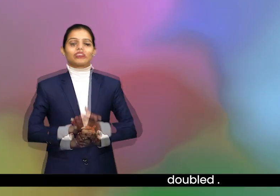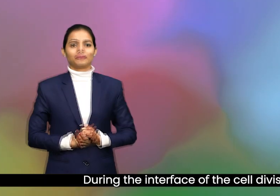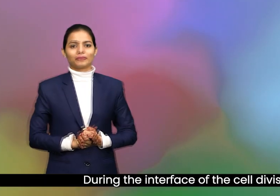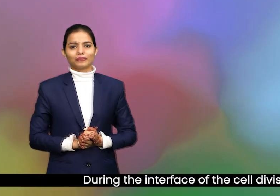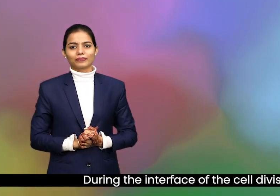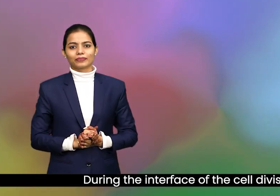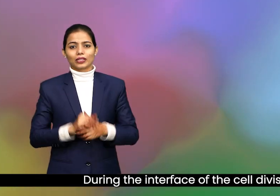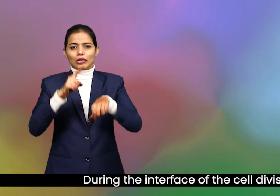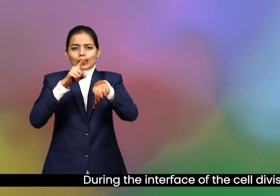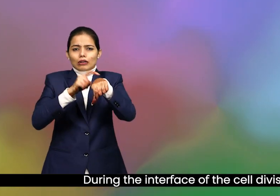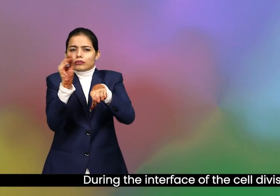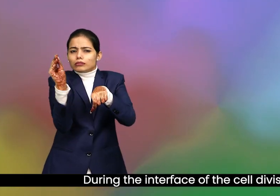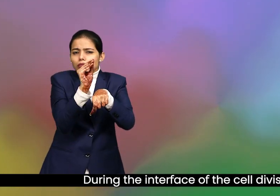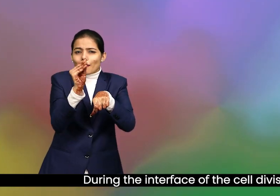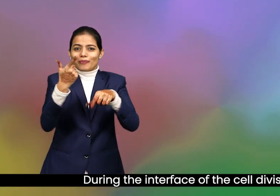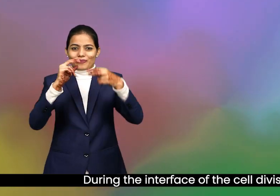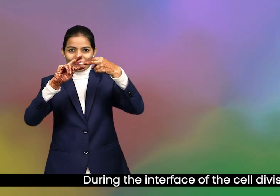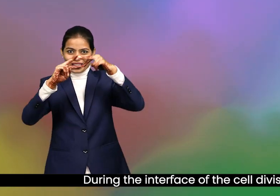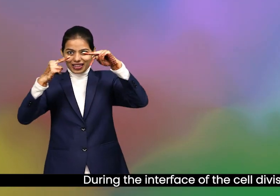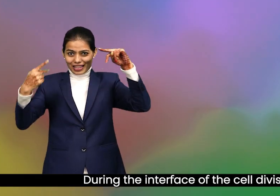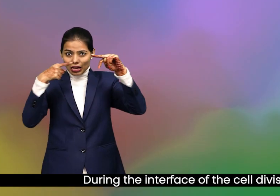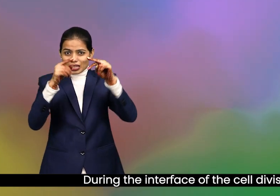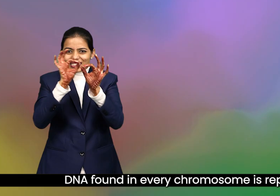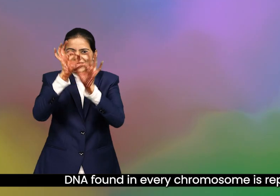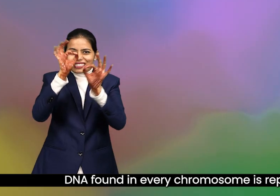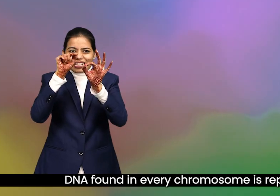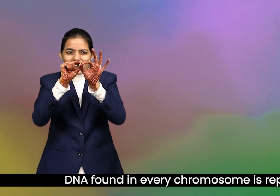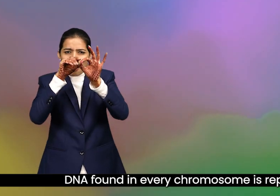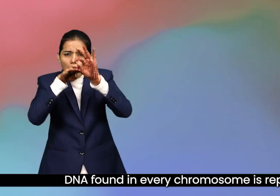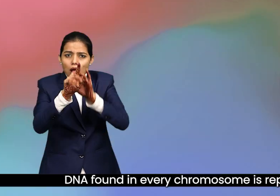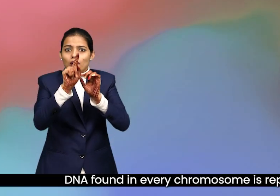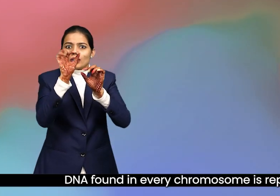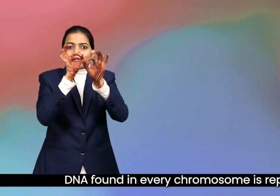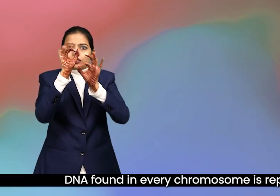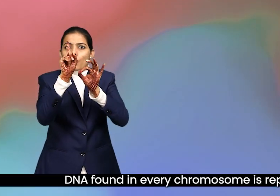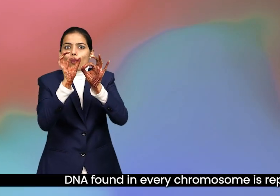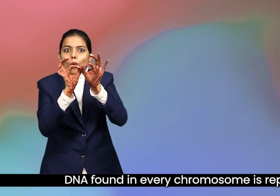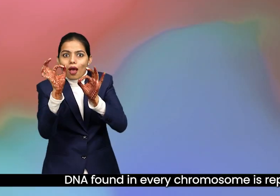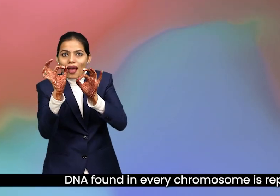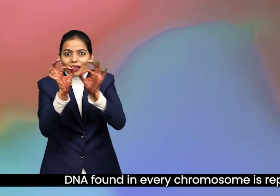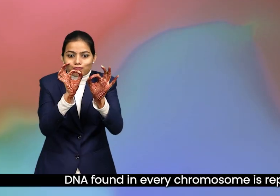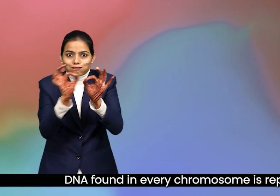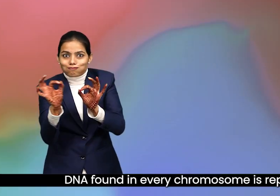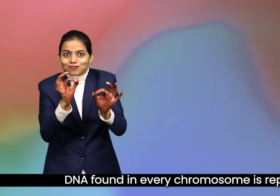during உயிரணு the பிரிவின் interphase இடைநிலையின் of போது the cell division. ஒவ்வொரு DNA found in குரோமோசோமிலும் every காணப்படும் chromosome டிஎன்ஏ is